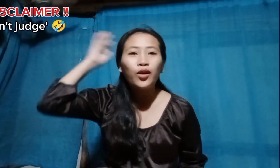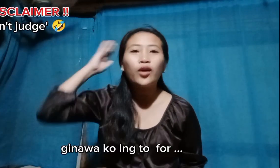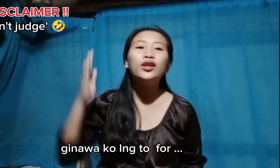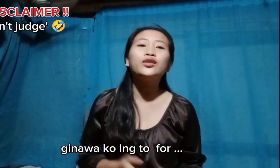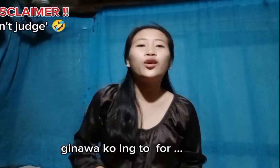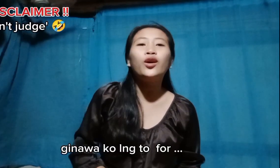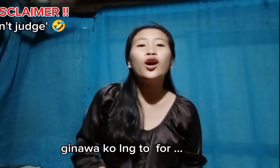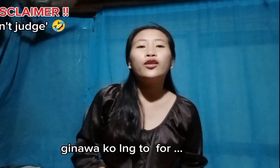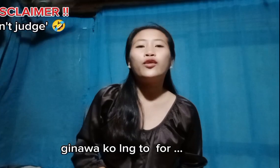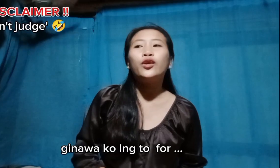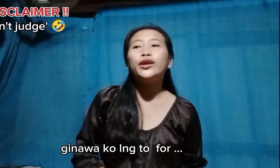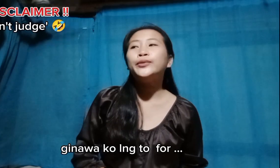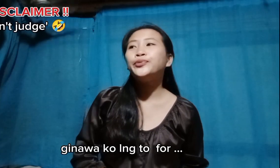Ginawa ko lang to for